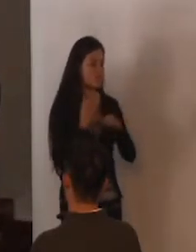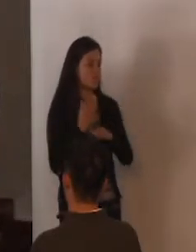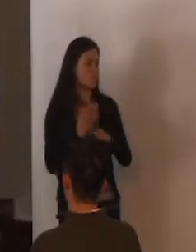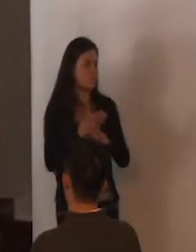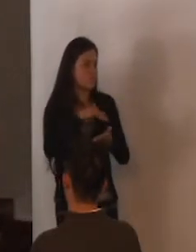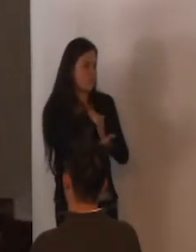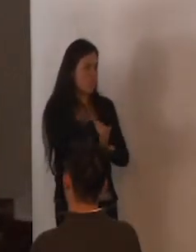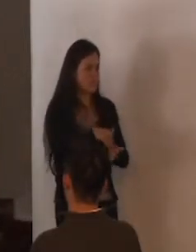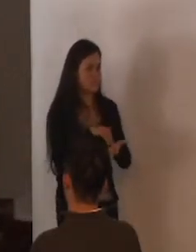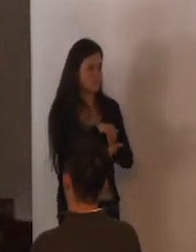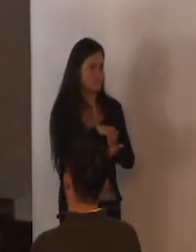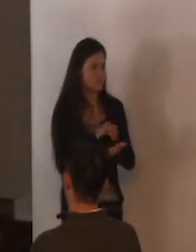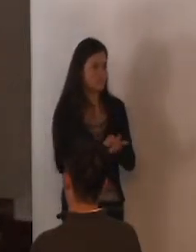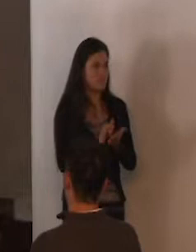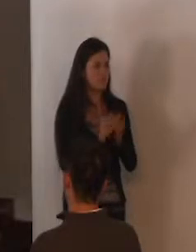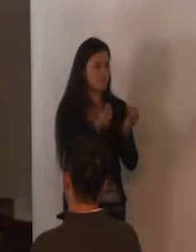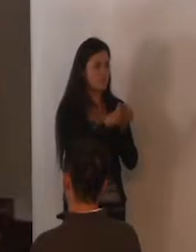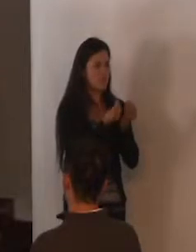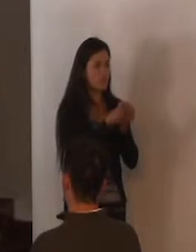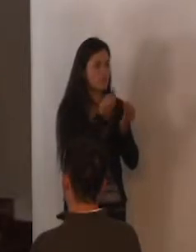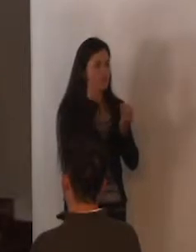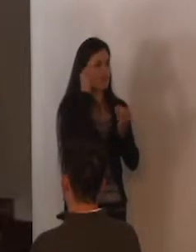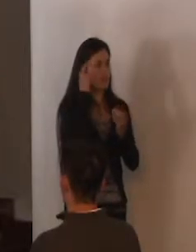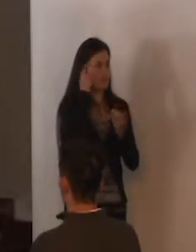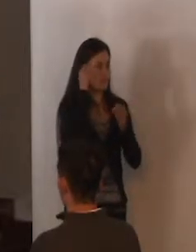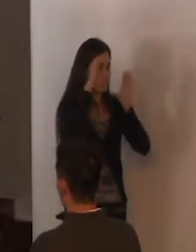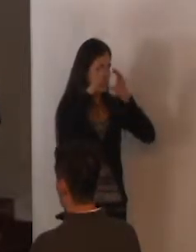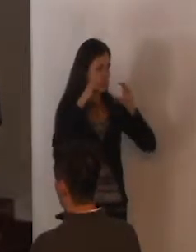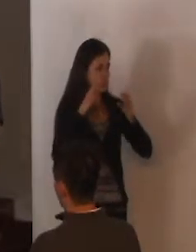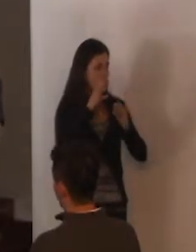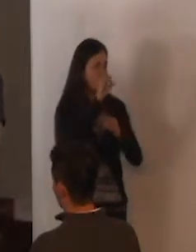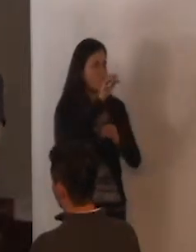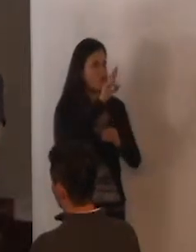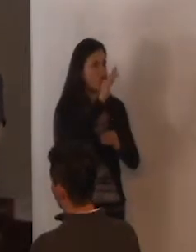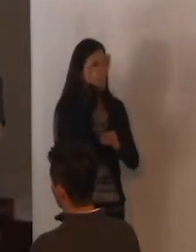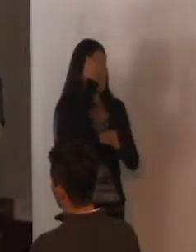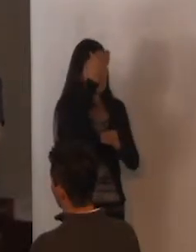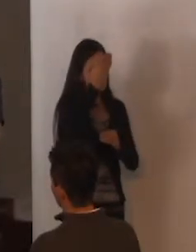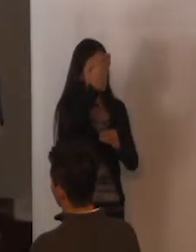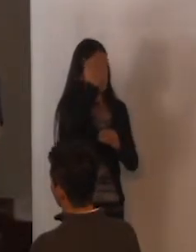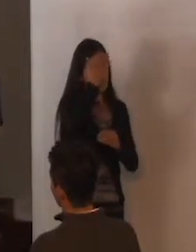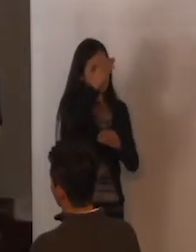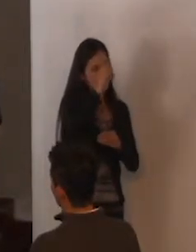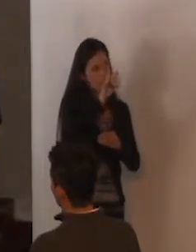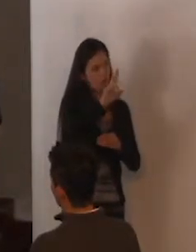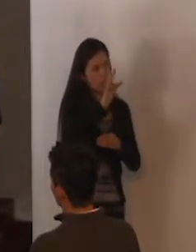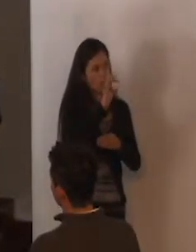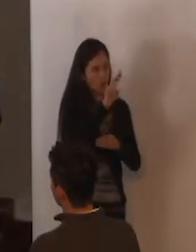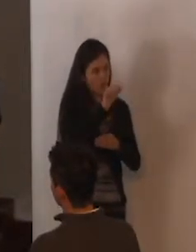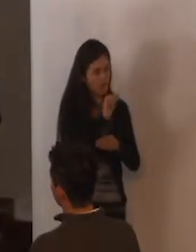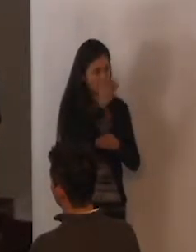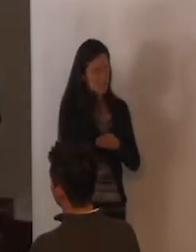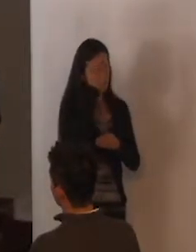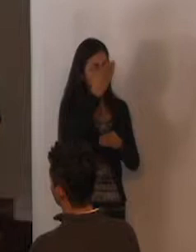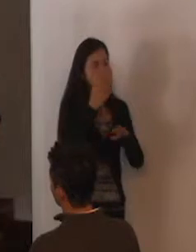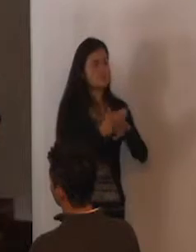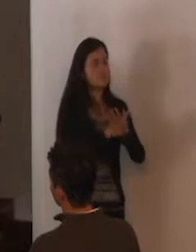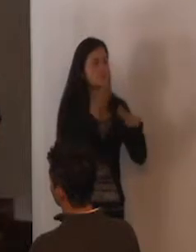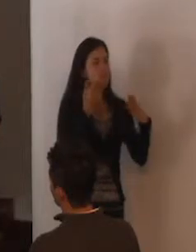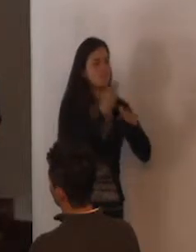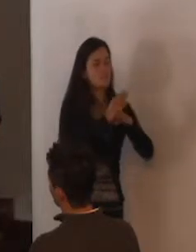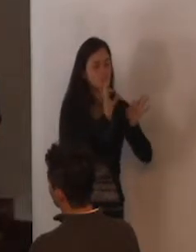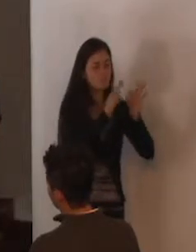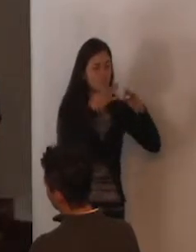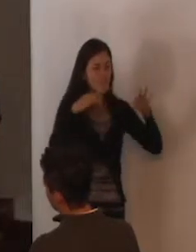Entonces tenemos unas características de una corteza prefrontal con unas necesidades en planear las frases,